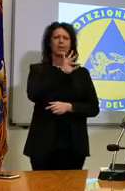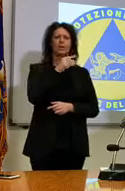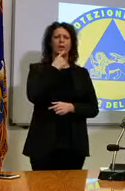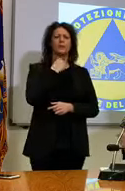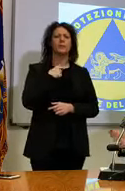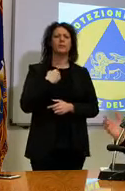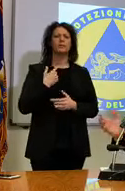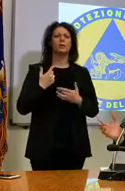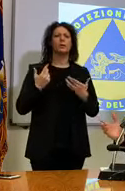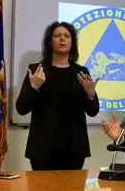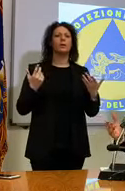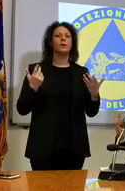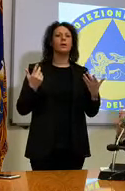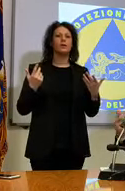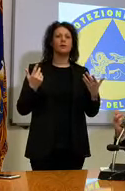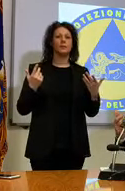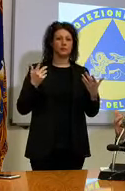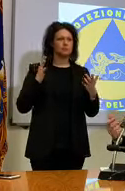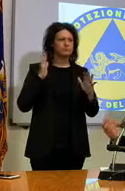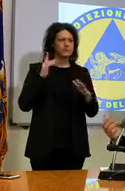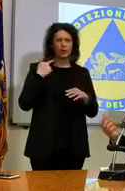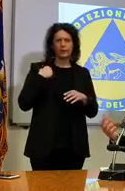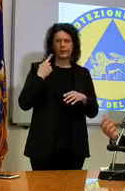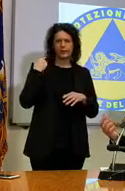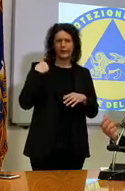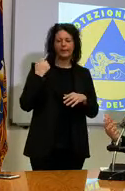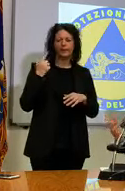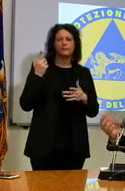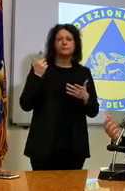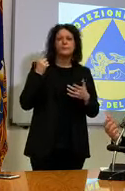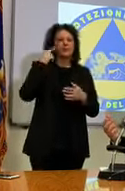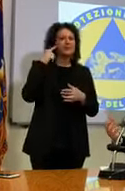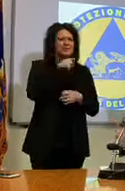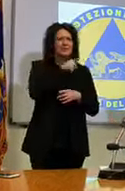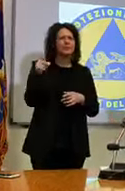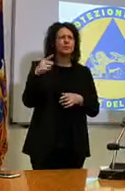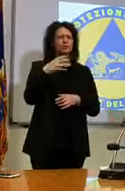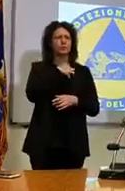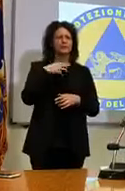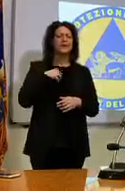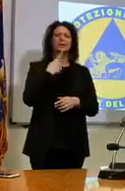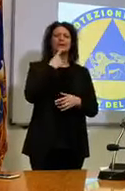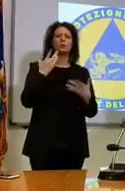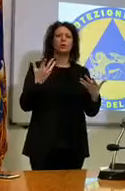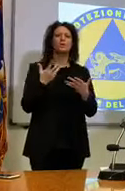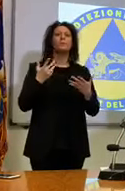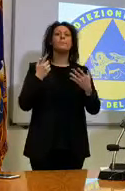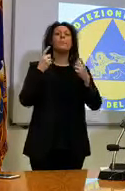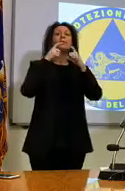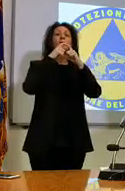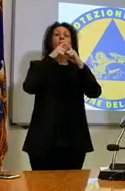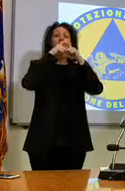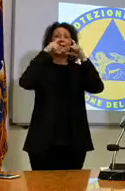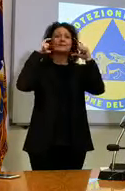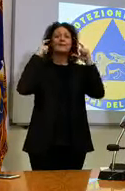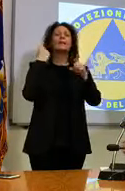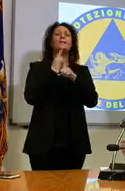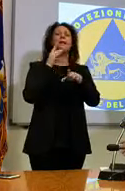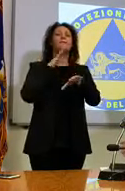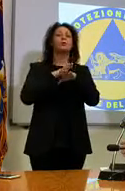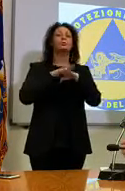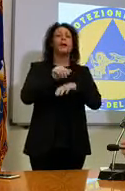hanno detto ditelo voi se li avete sentiti, perché ieri sembrava che io dicessi una roba, che ci dicevano che la mascherina dovevano portare solo i positivi.